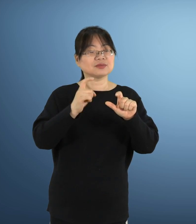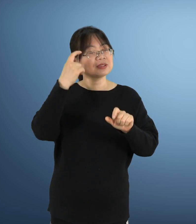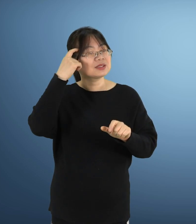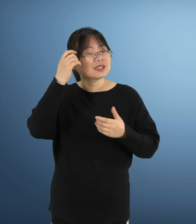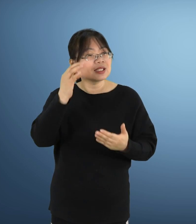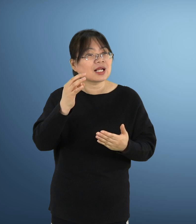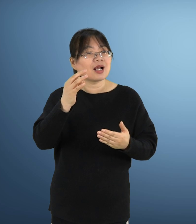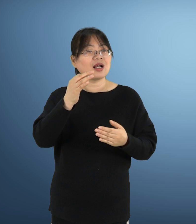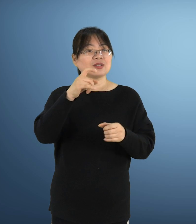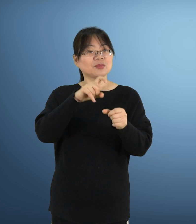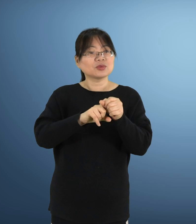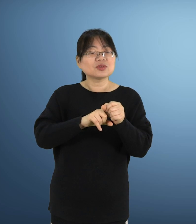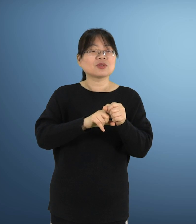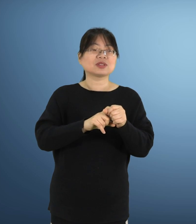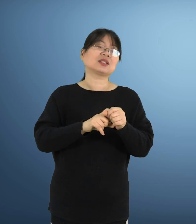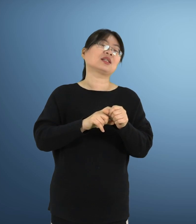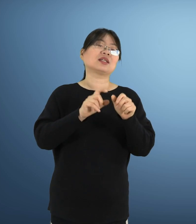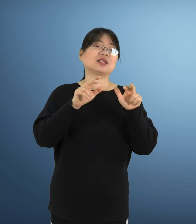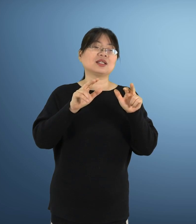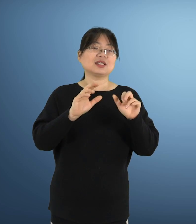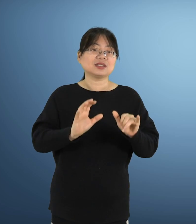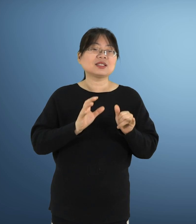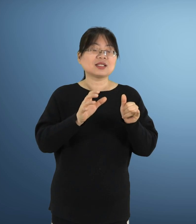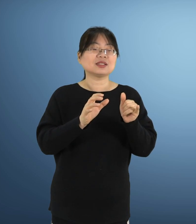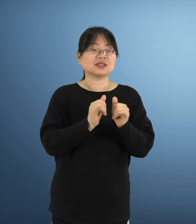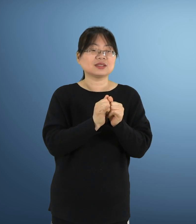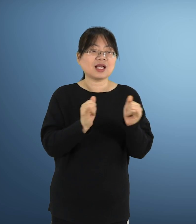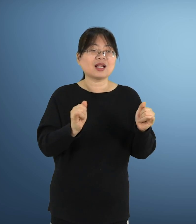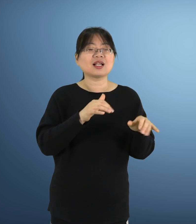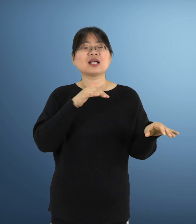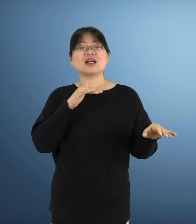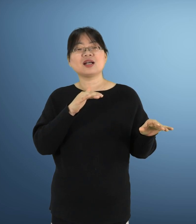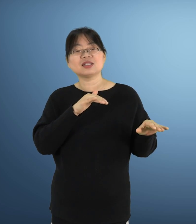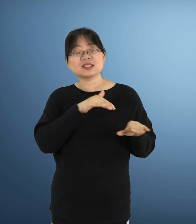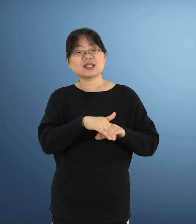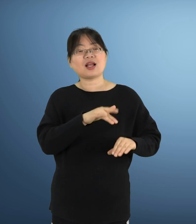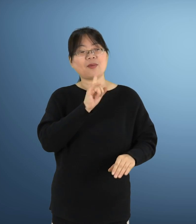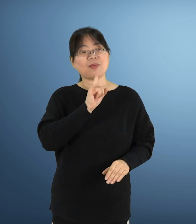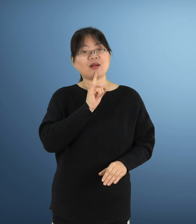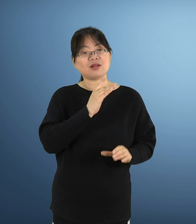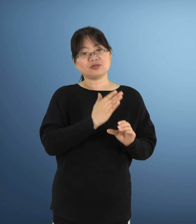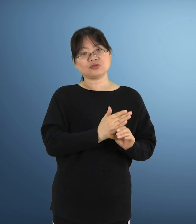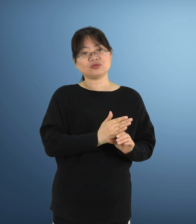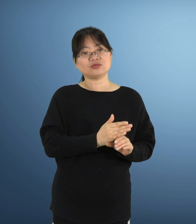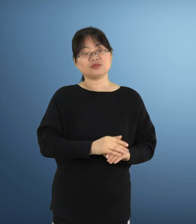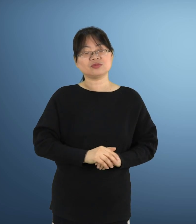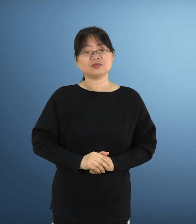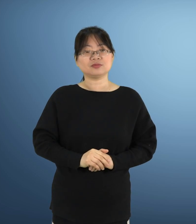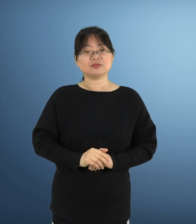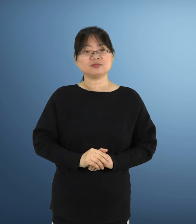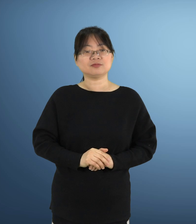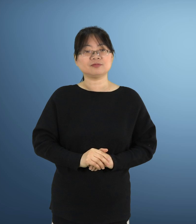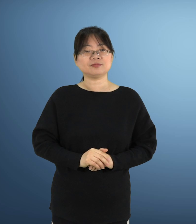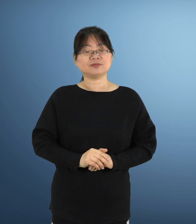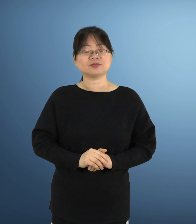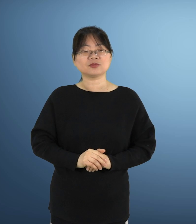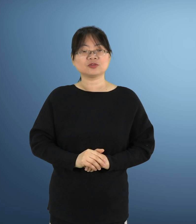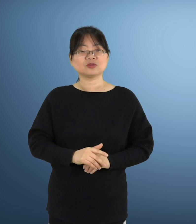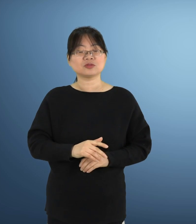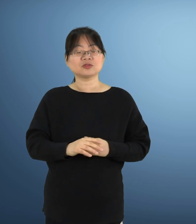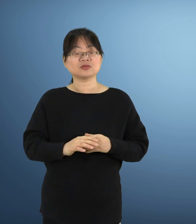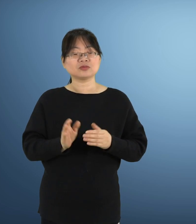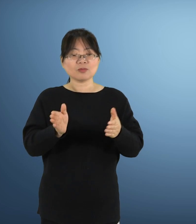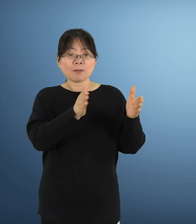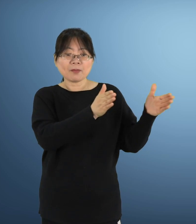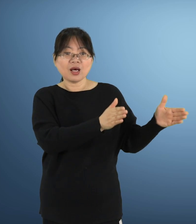삶의 전형적인 패턴이라는 거죠. 스타일이라는 거죠. 그러면 저 세상